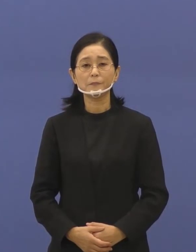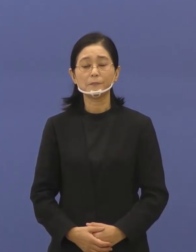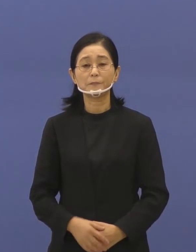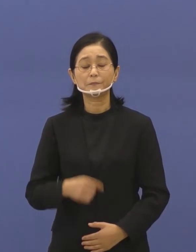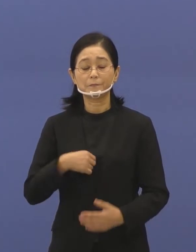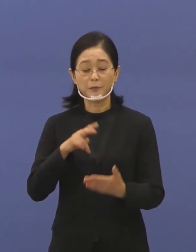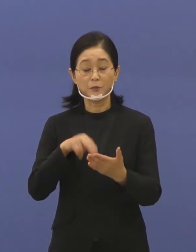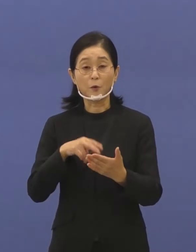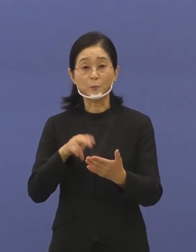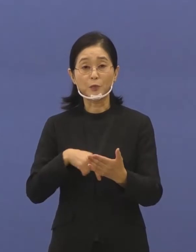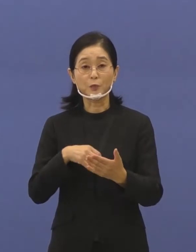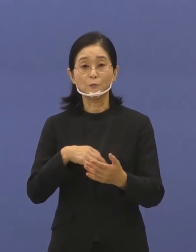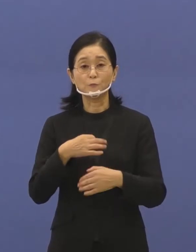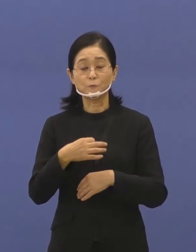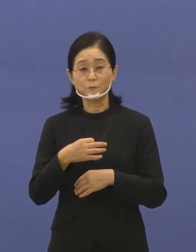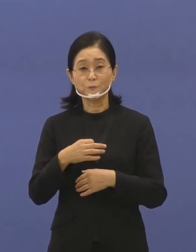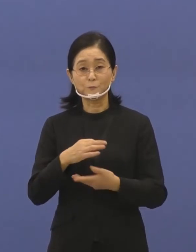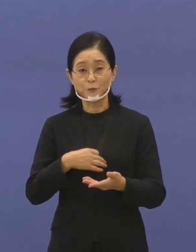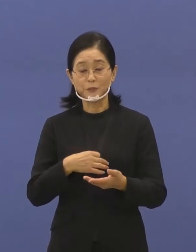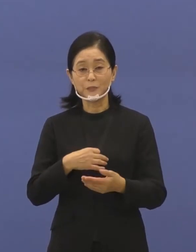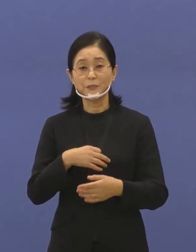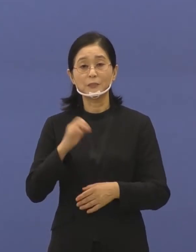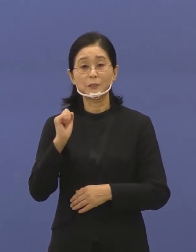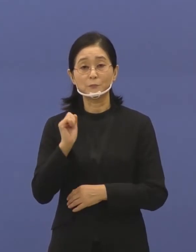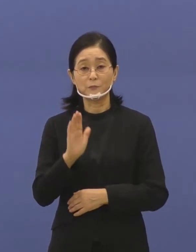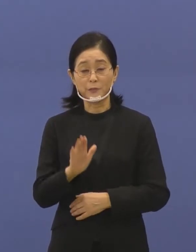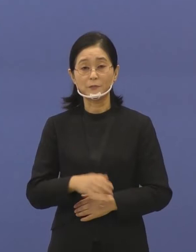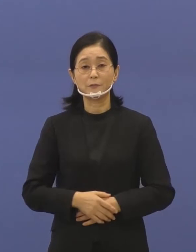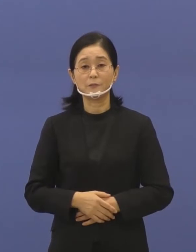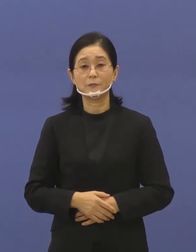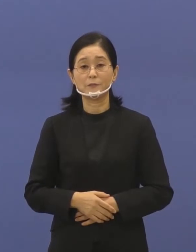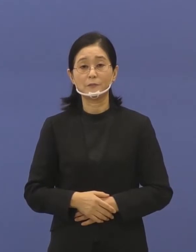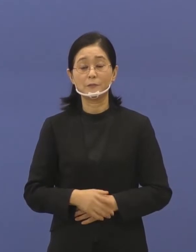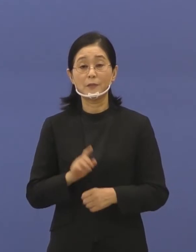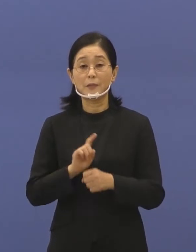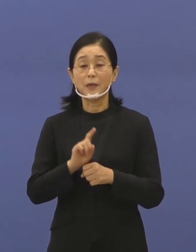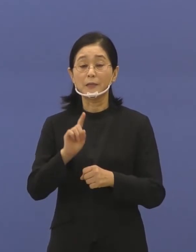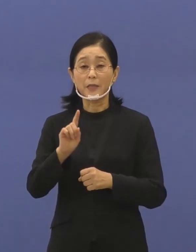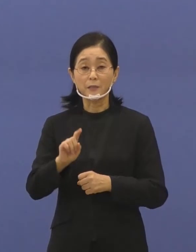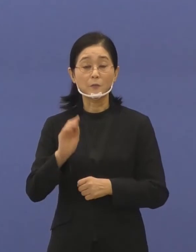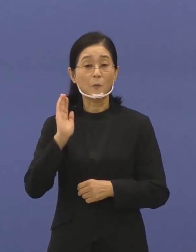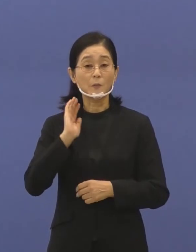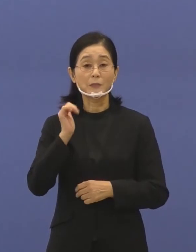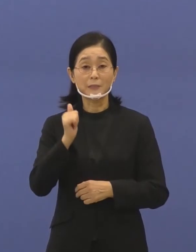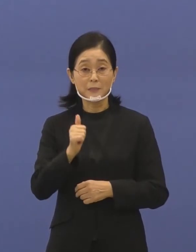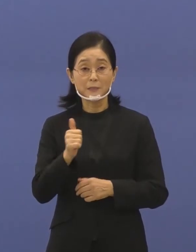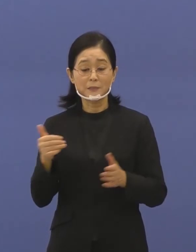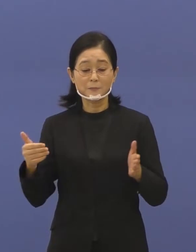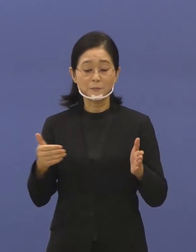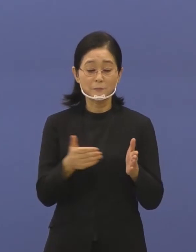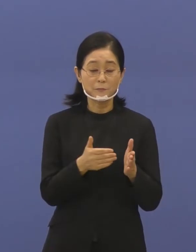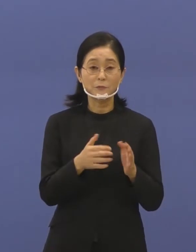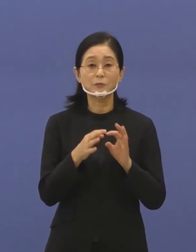読売新聞の西口です。はい、私は知事来年の知事任期の部分に絡みまして